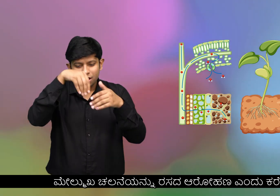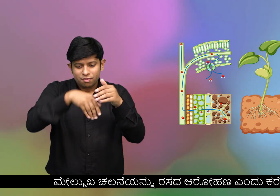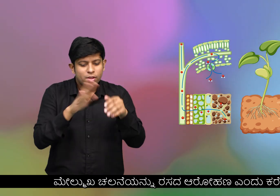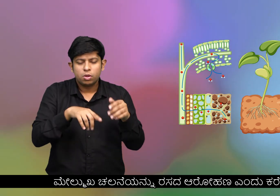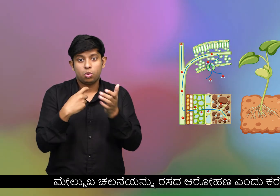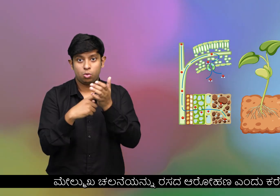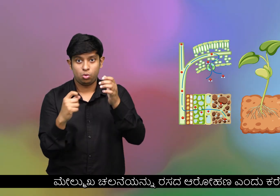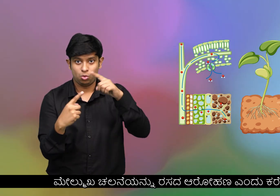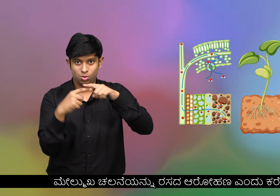ಕರೆಯಲಾಗುತ್ತದೆ.